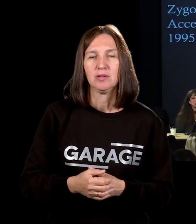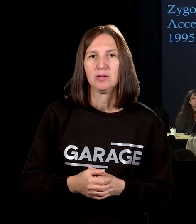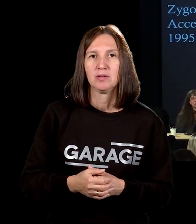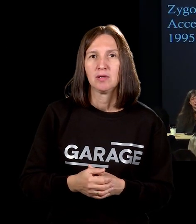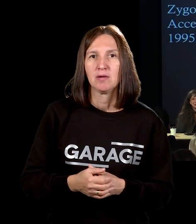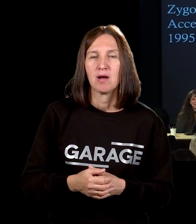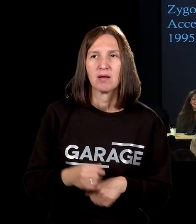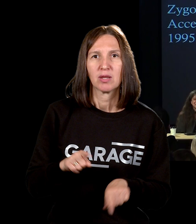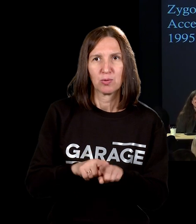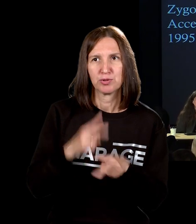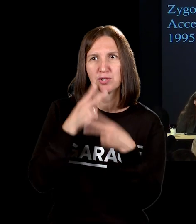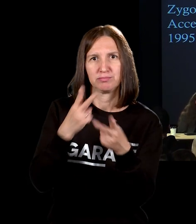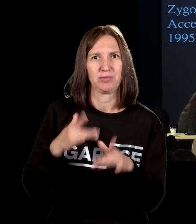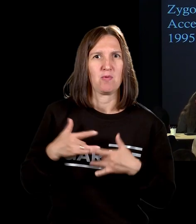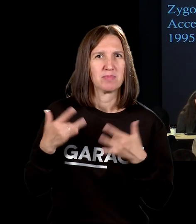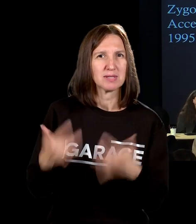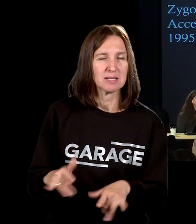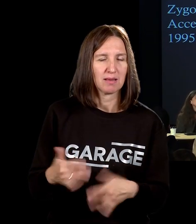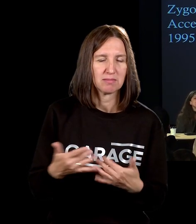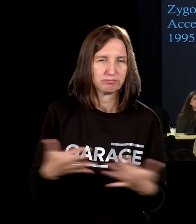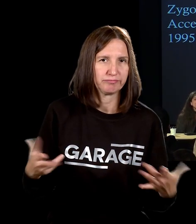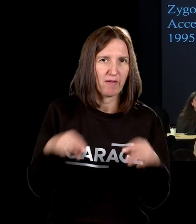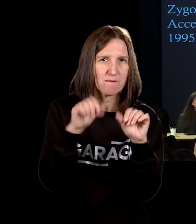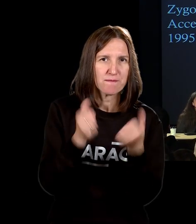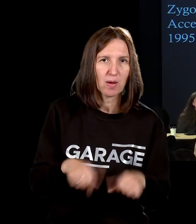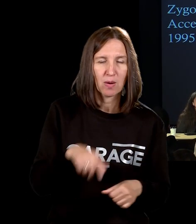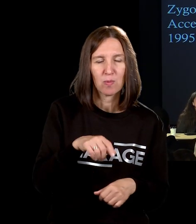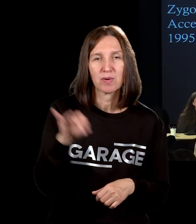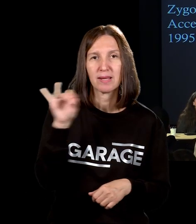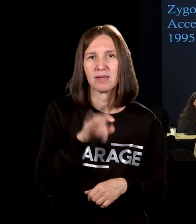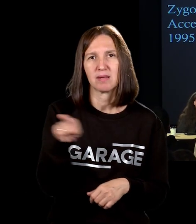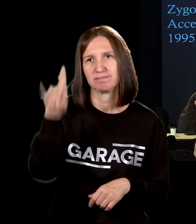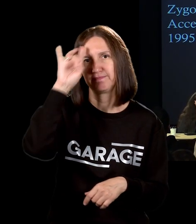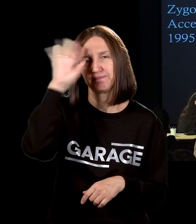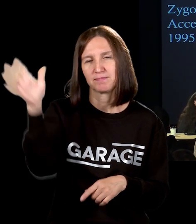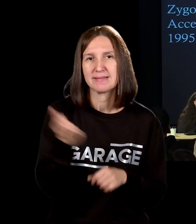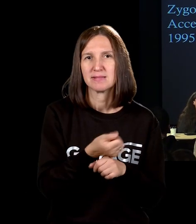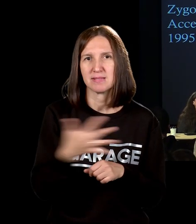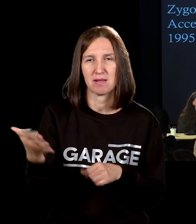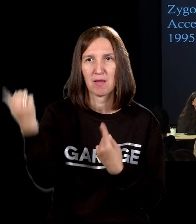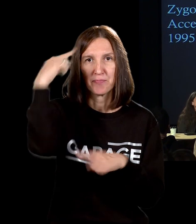взывающие к нашему чувству омерзения фигуры. И одна из первых их знаменитых